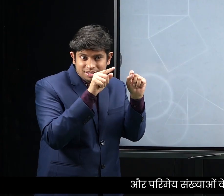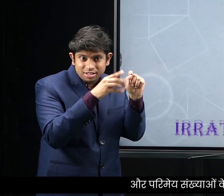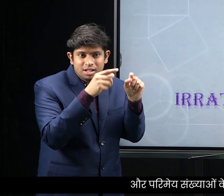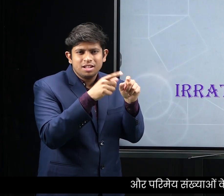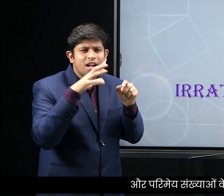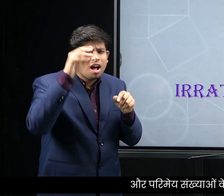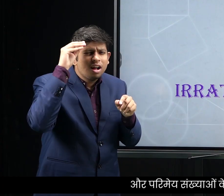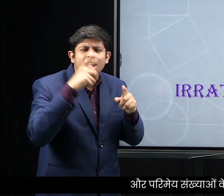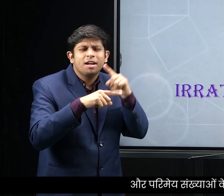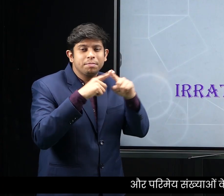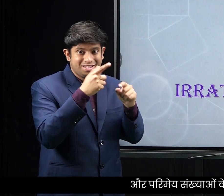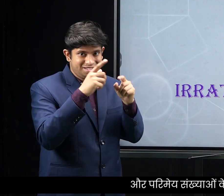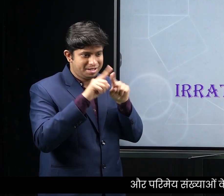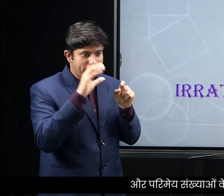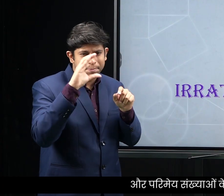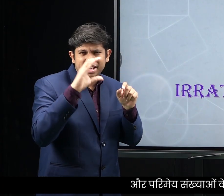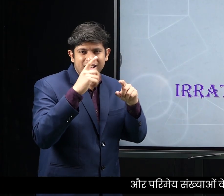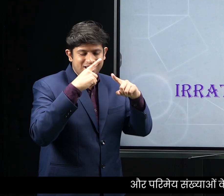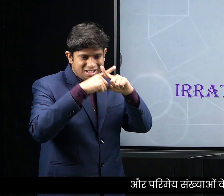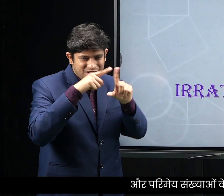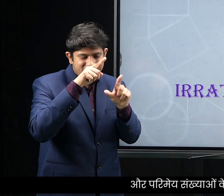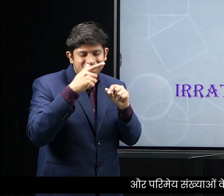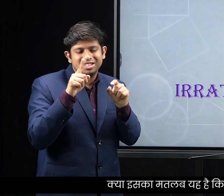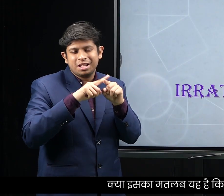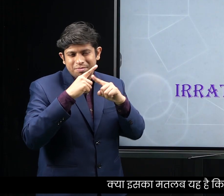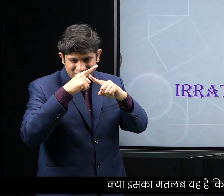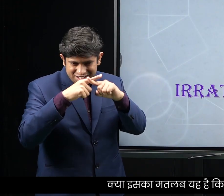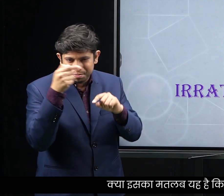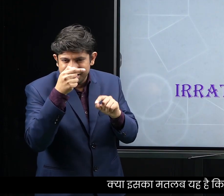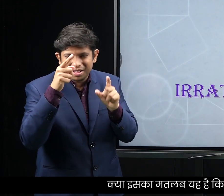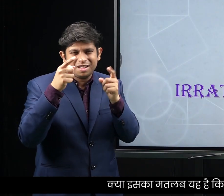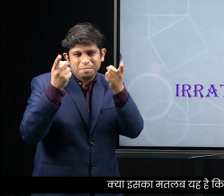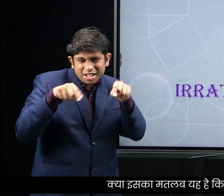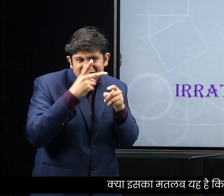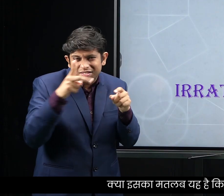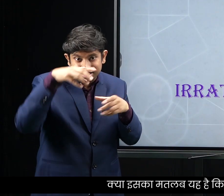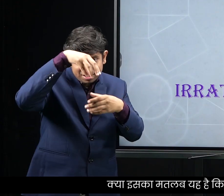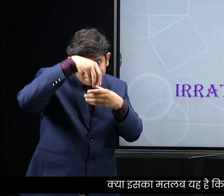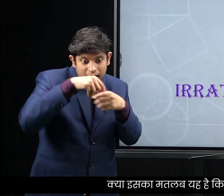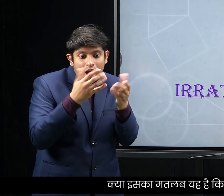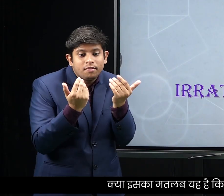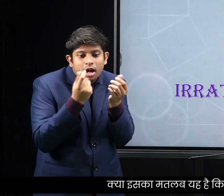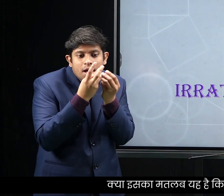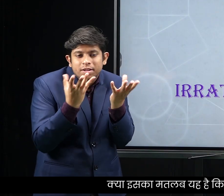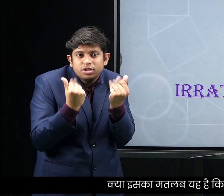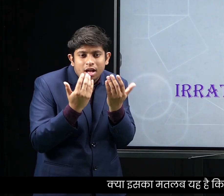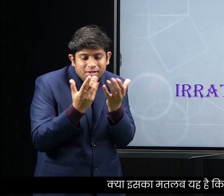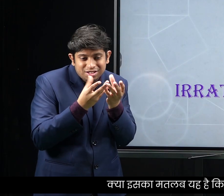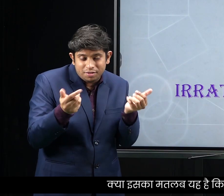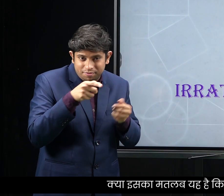परिमेय संख्याओं के सघन गुण के बारे में सीखा। क्या इसका मतलब यह है कि रेखा परिमेय संख्याओं से